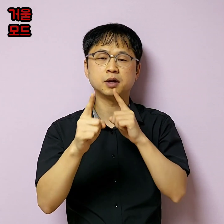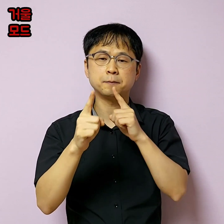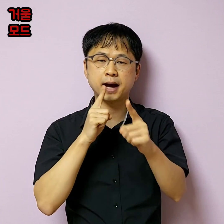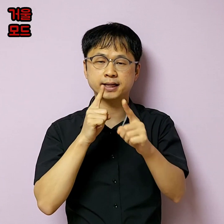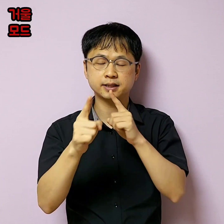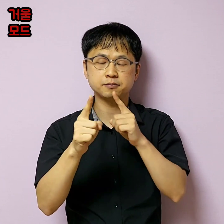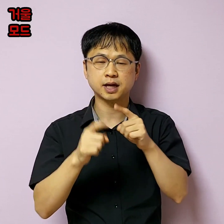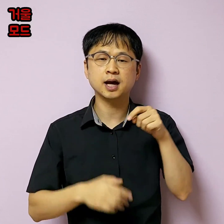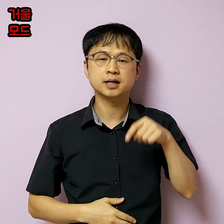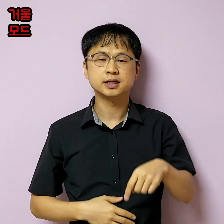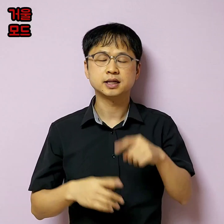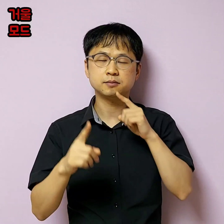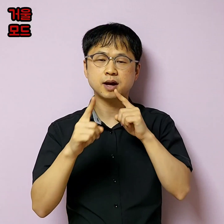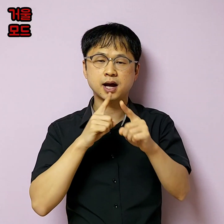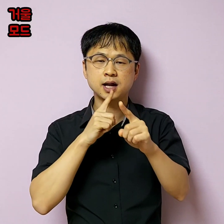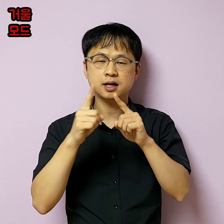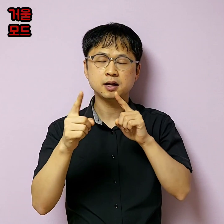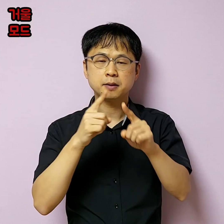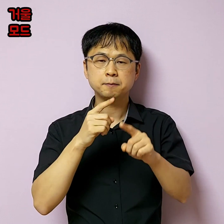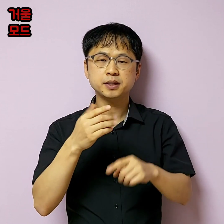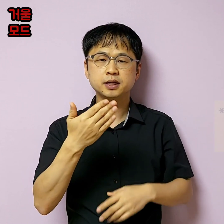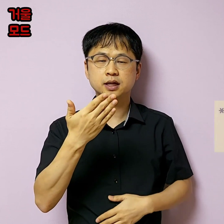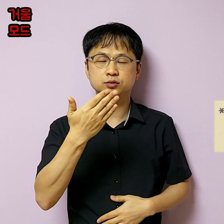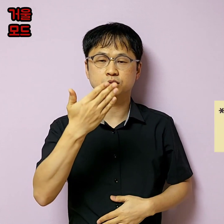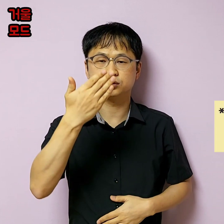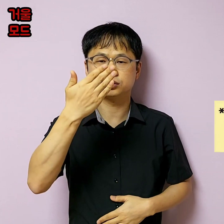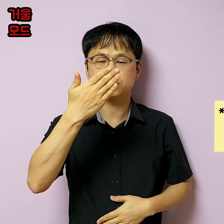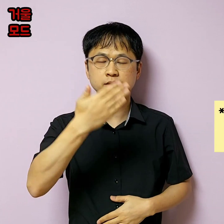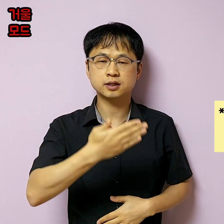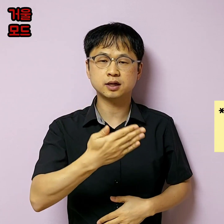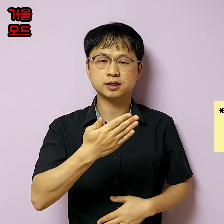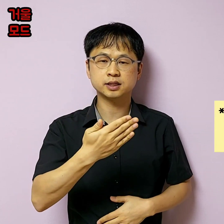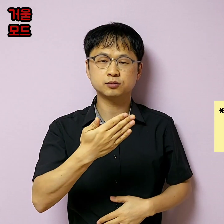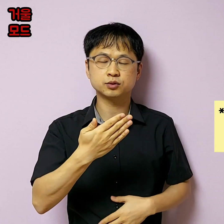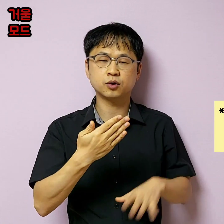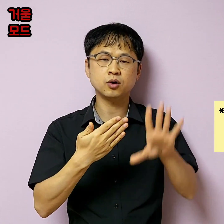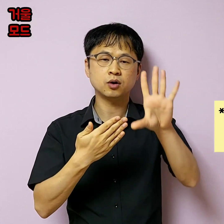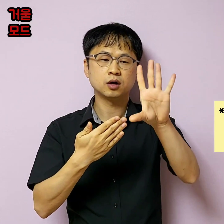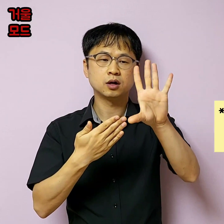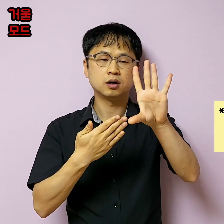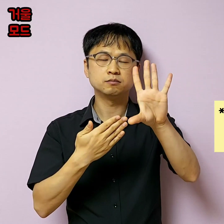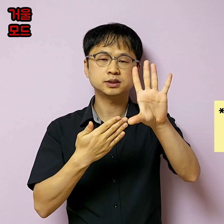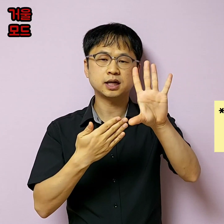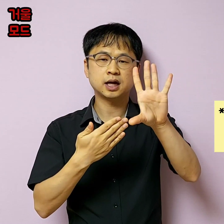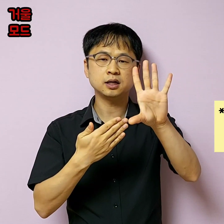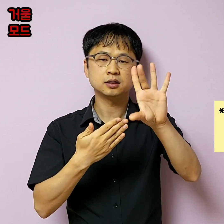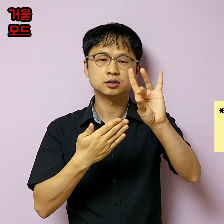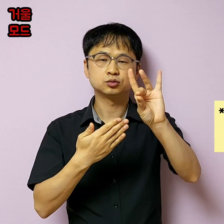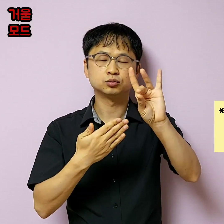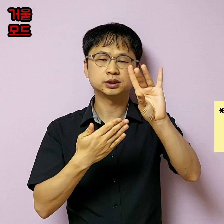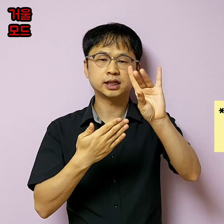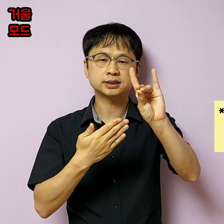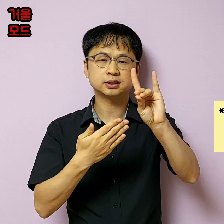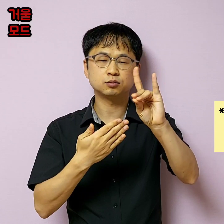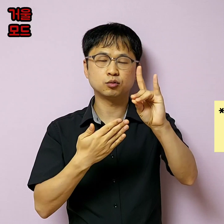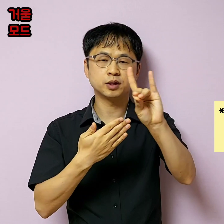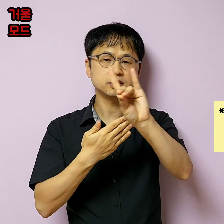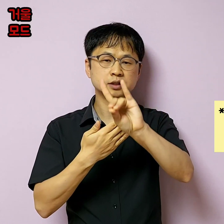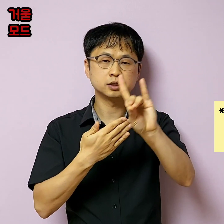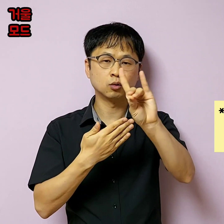주시면 말이 됩니다. 이 말, 핑계라는 수어는 손날을 하나 세우고요. 엄지랑 중지, 약지를 모으면